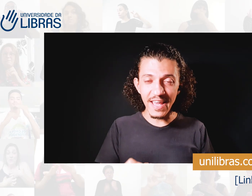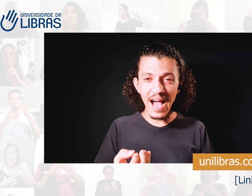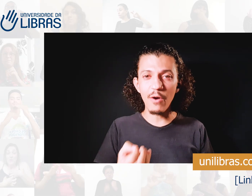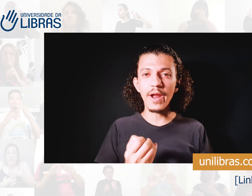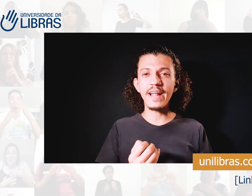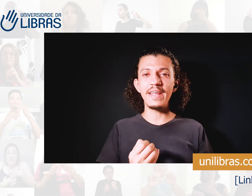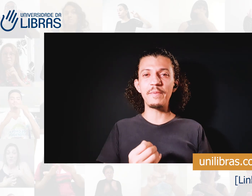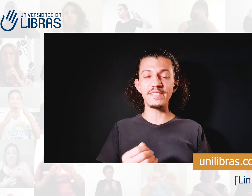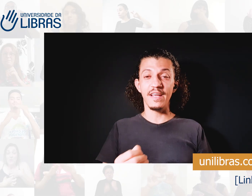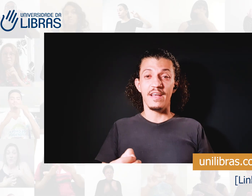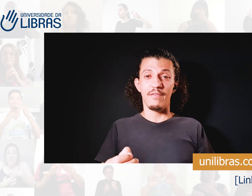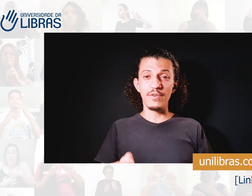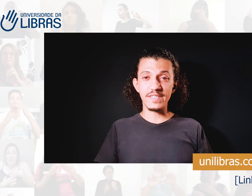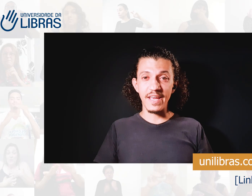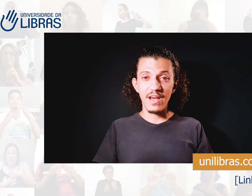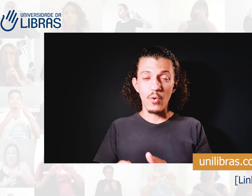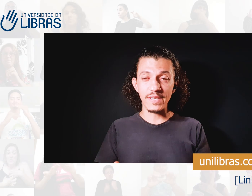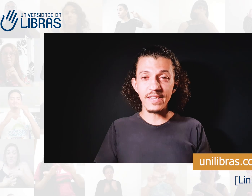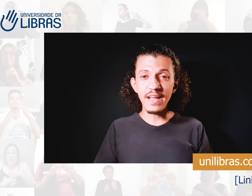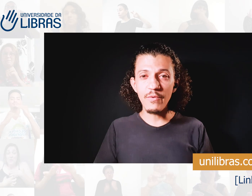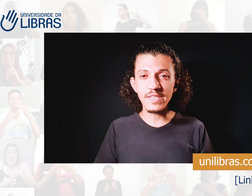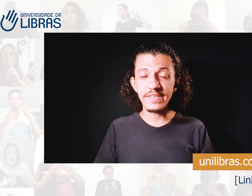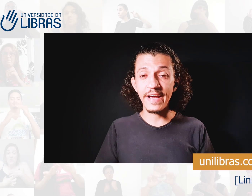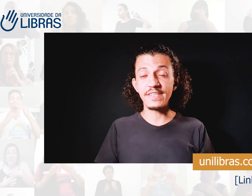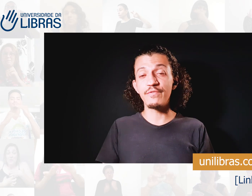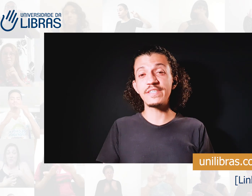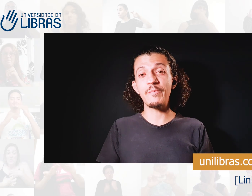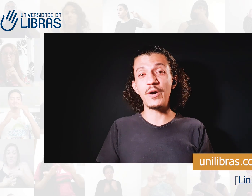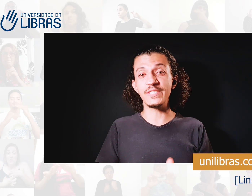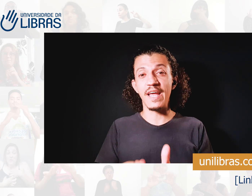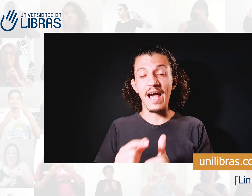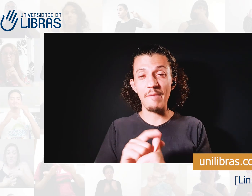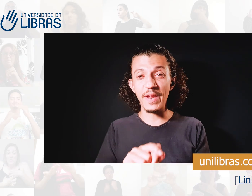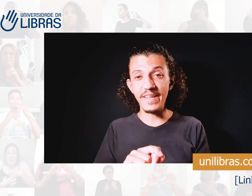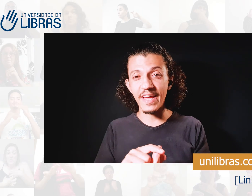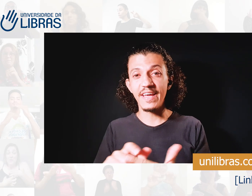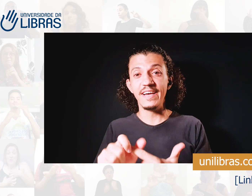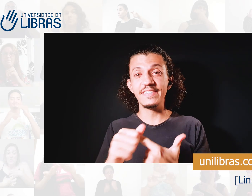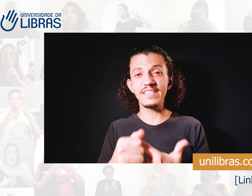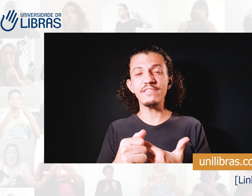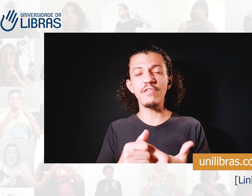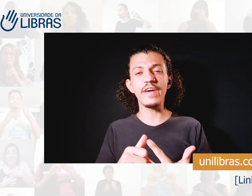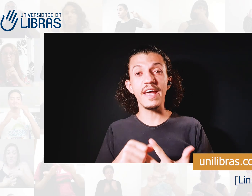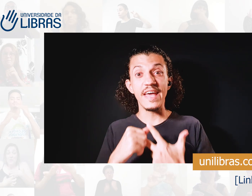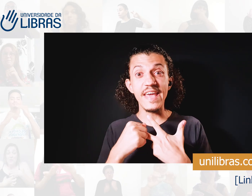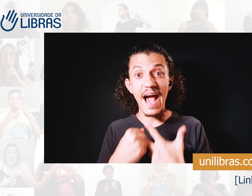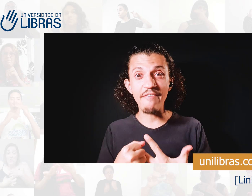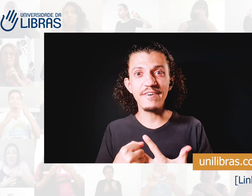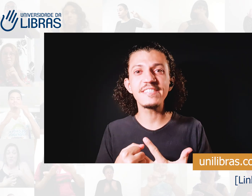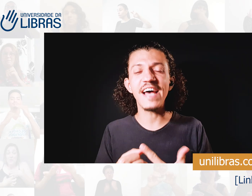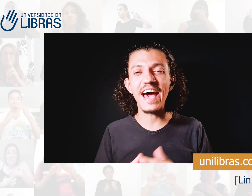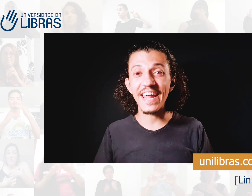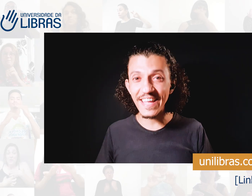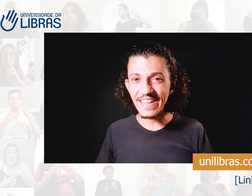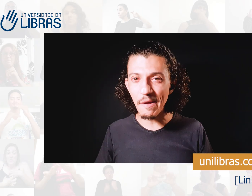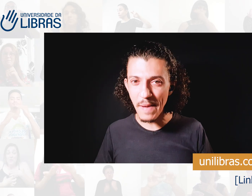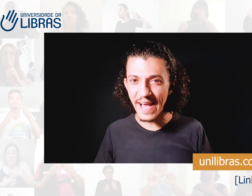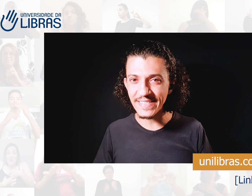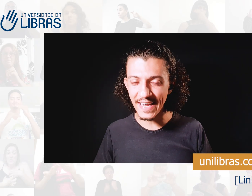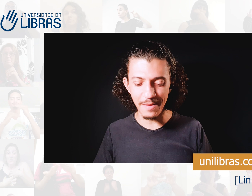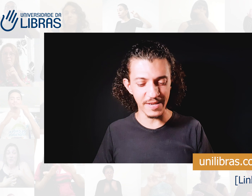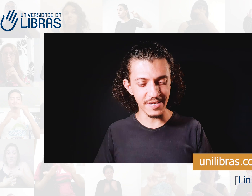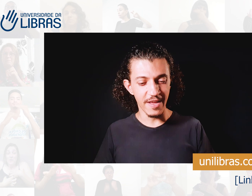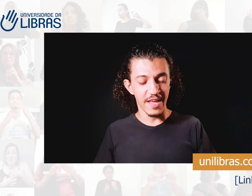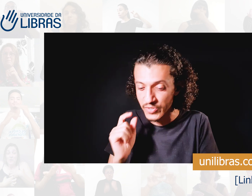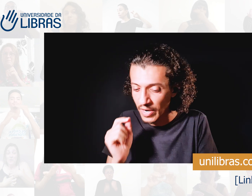você tem agora na Libras, você, com a escrita da língua de sinais, você pode aprender, se desenvolver e avançar ainda